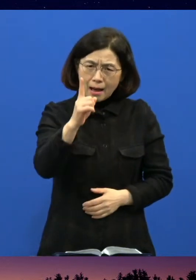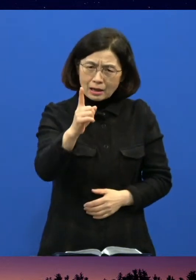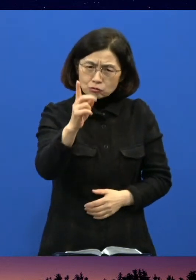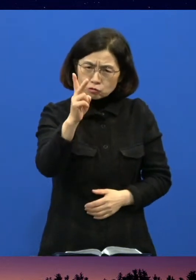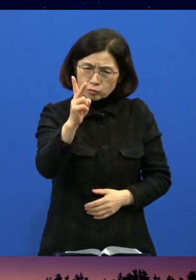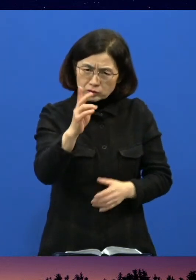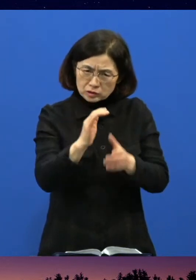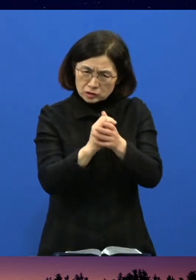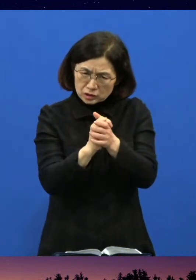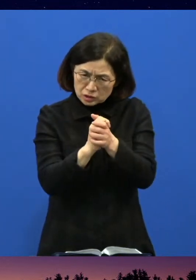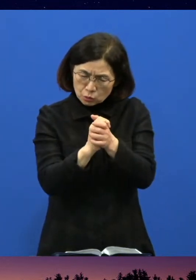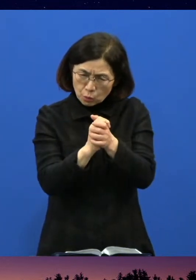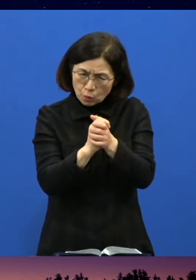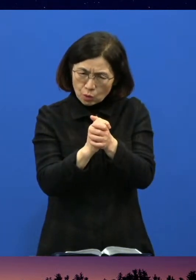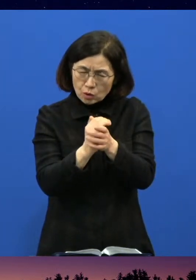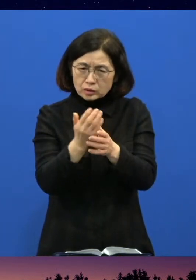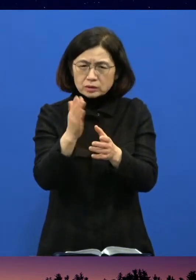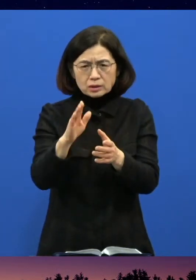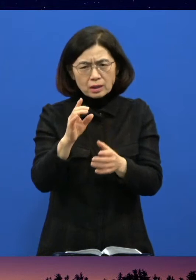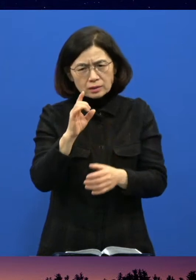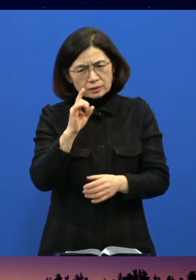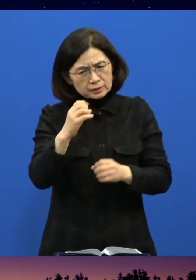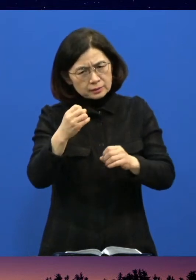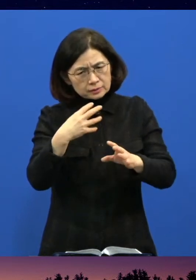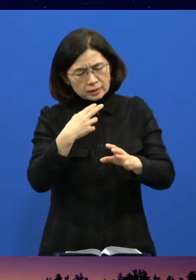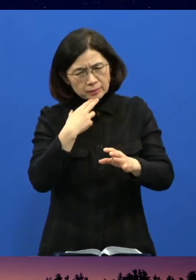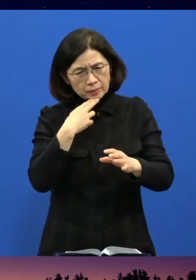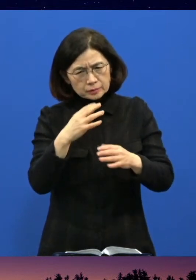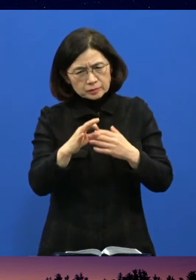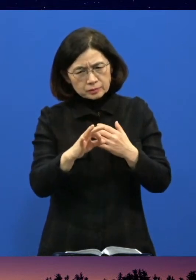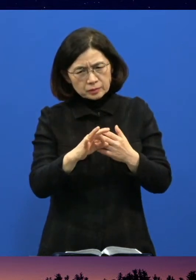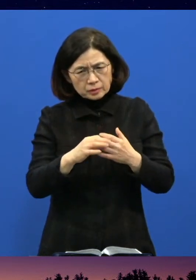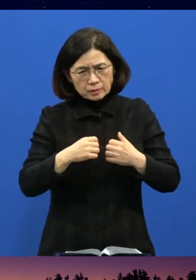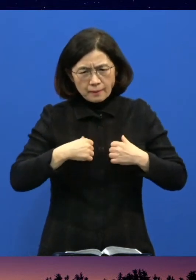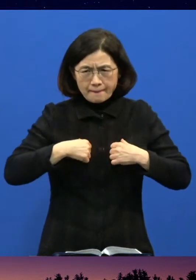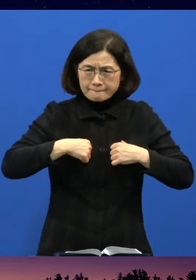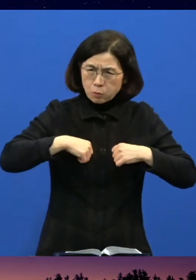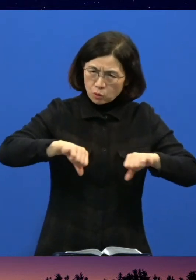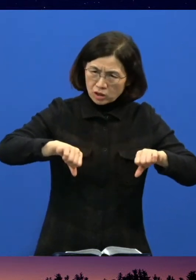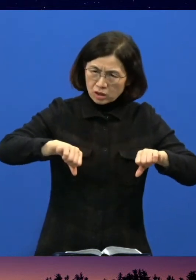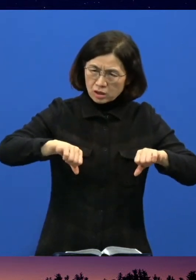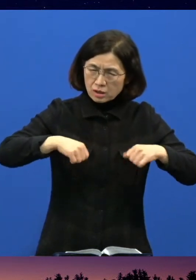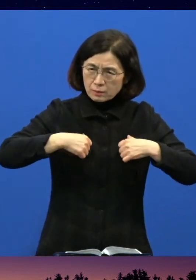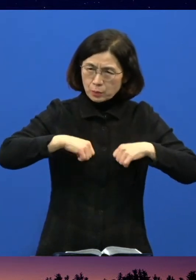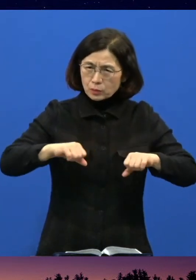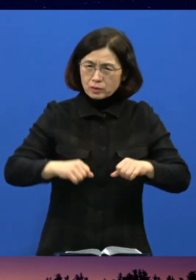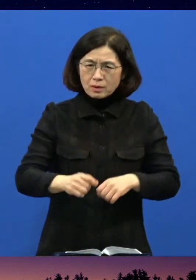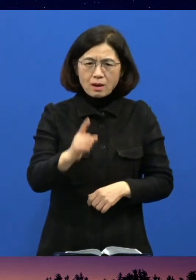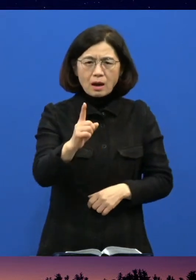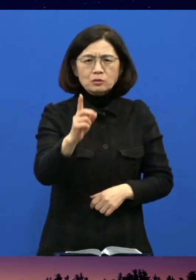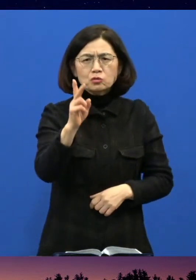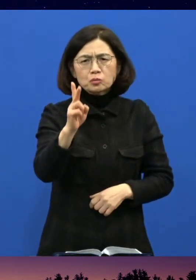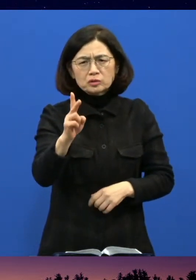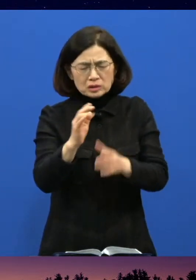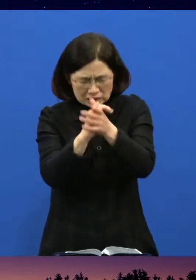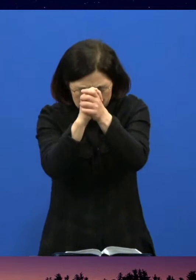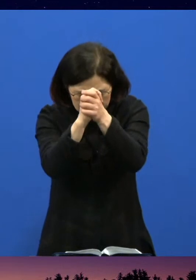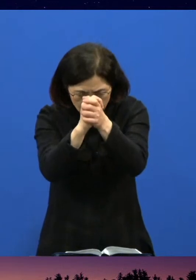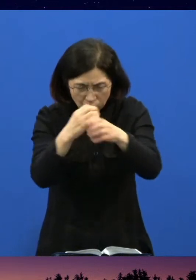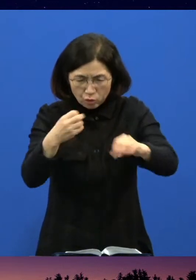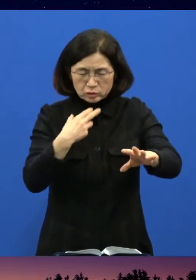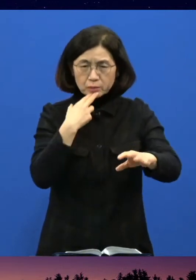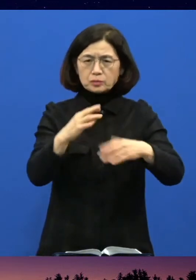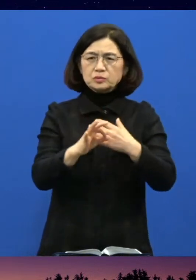안 되면 그만두는 문화에서 이 기도는 그게 아니거든요. 한 번 기도했다고 응답 안 된다고 끝내버리면 안 돼요. 그 1절에 뭐라고